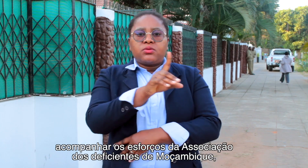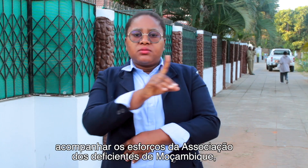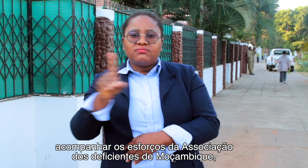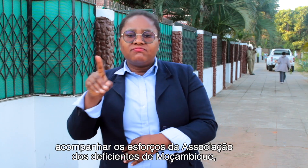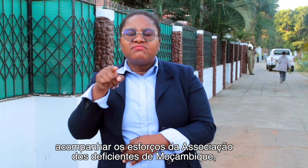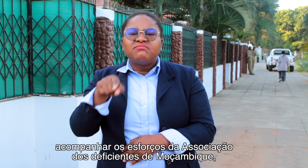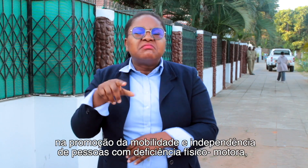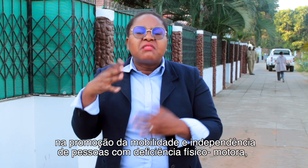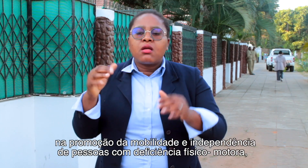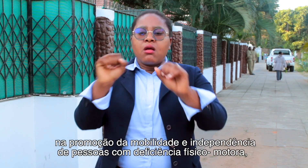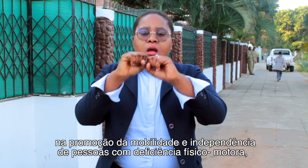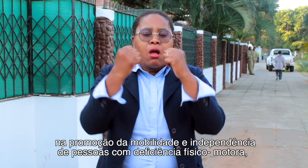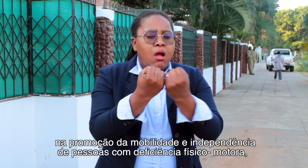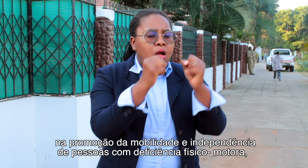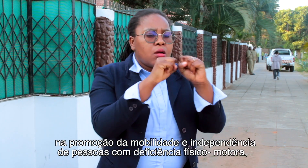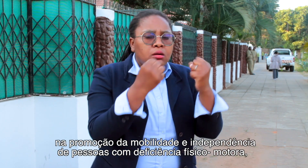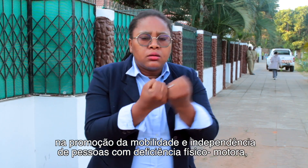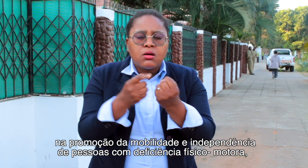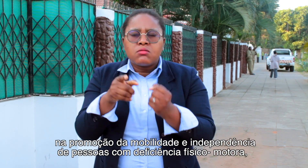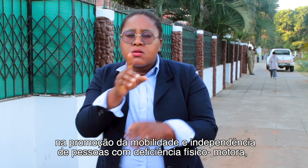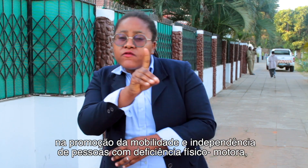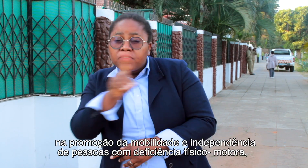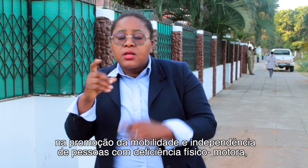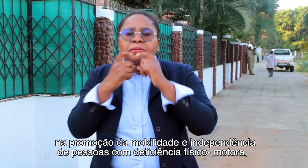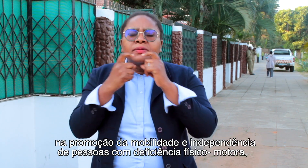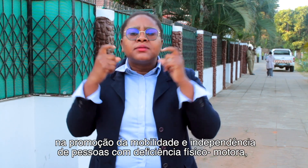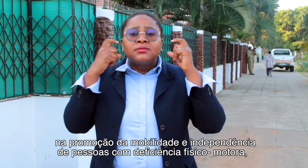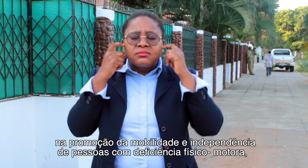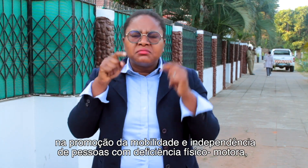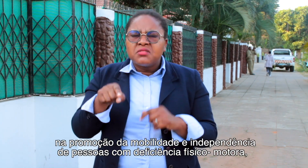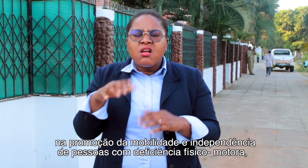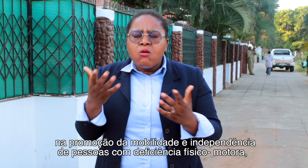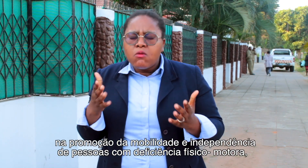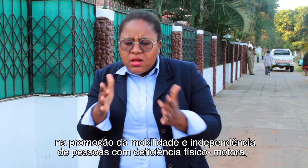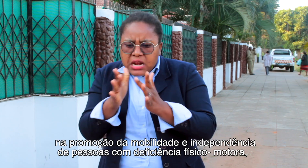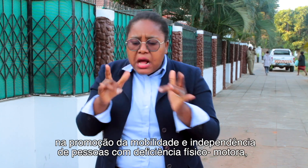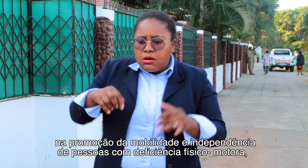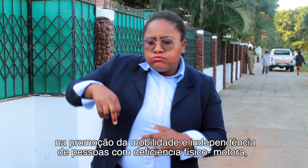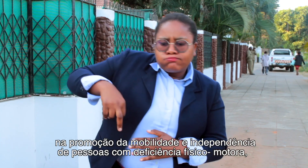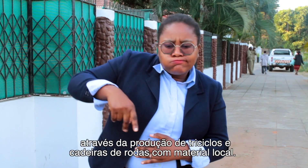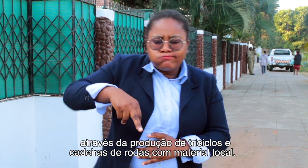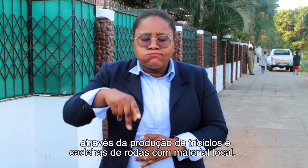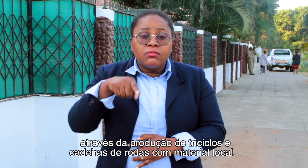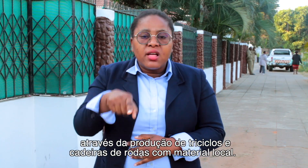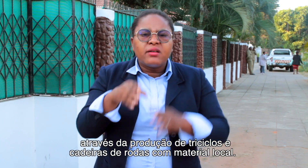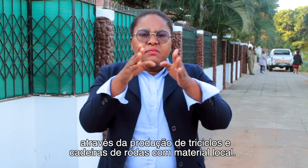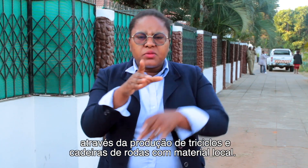de Moçambique na promoção da mobilidade e independência das pessoas com deficiência fisicomotora através da produção